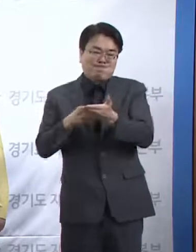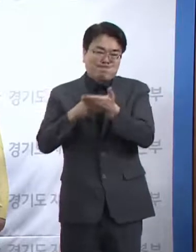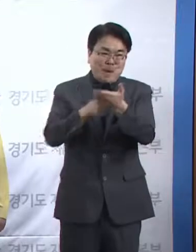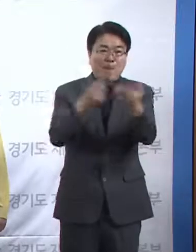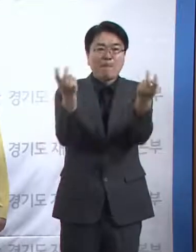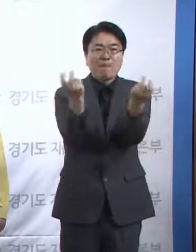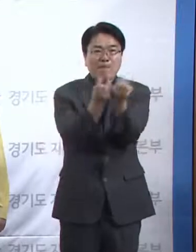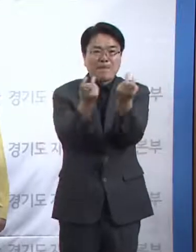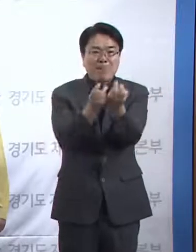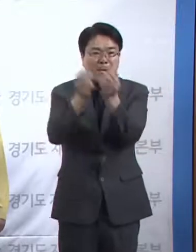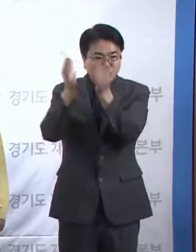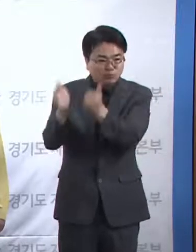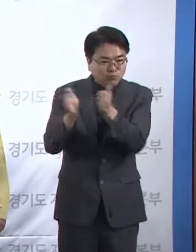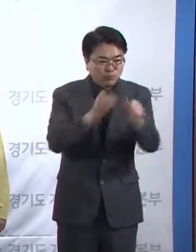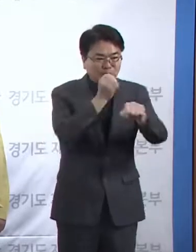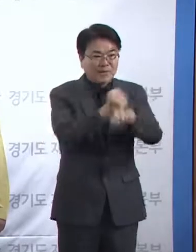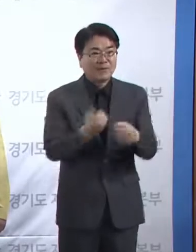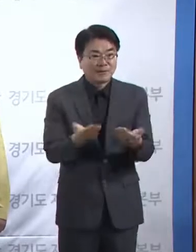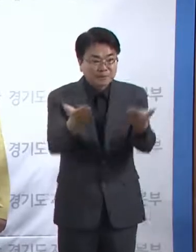긴급하게 마련했습니다.